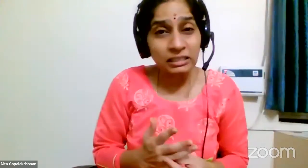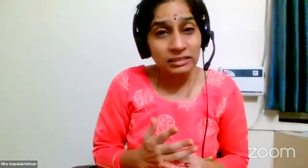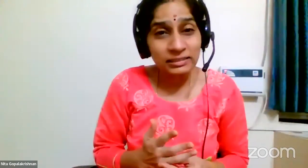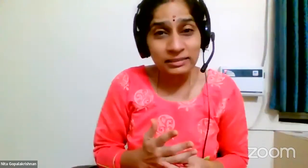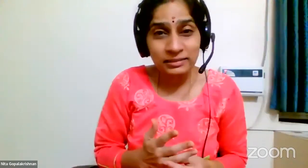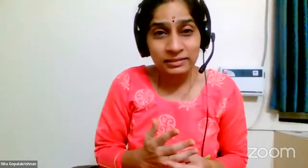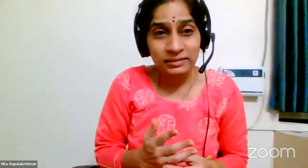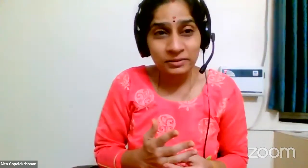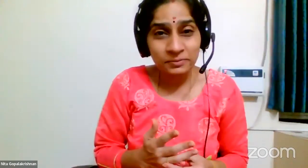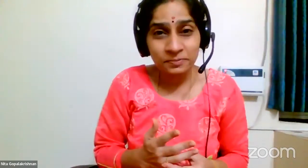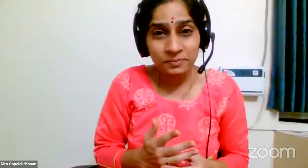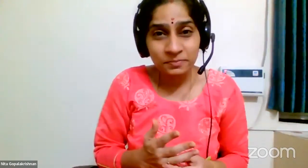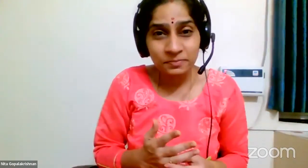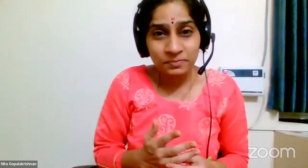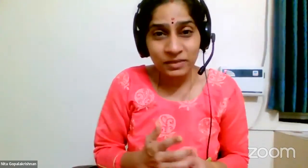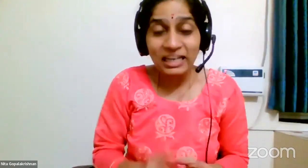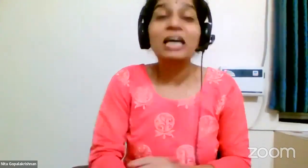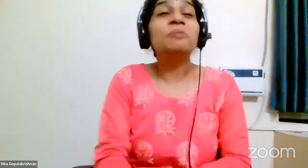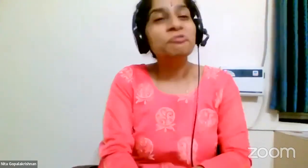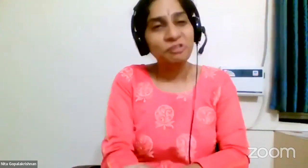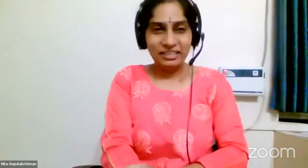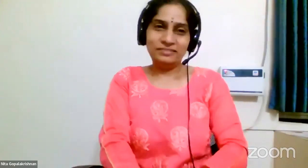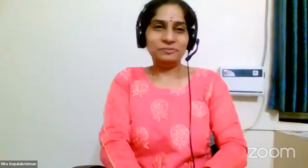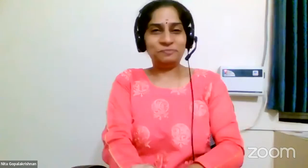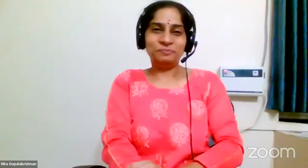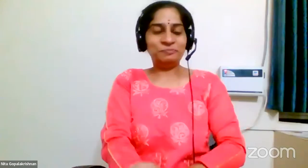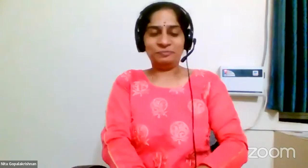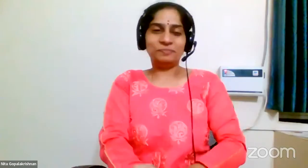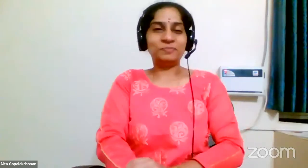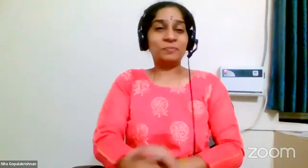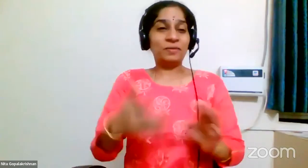परम पति, कर्म फल, कर्म फल, कर्म फल।